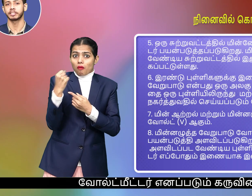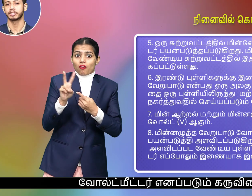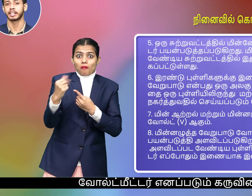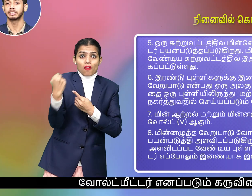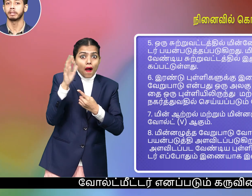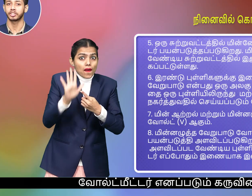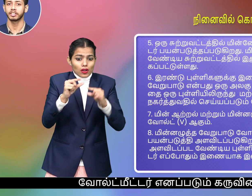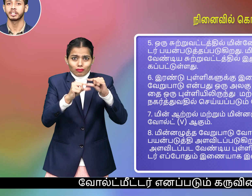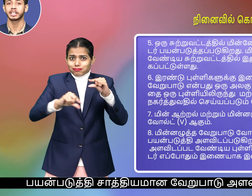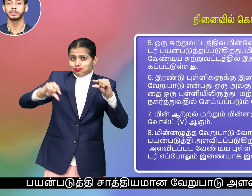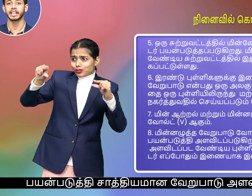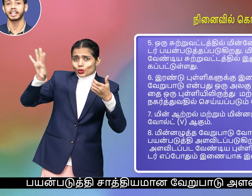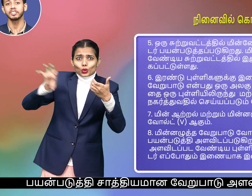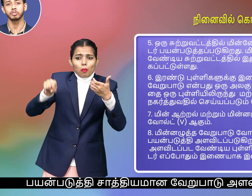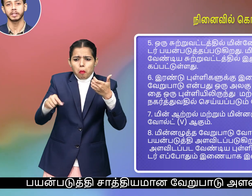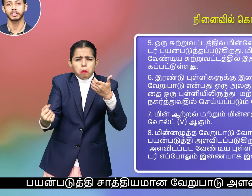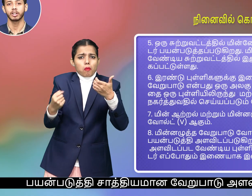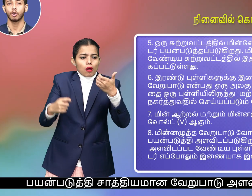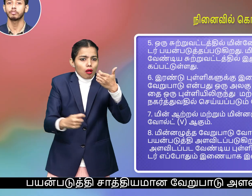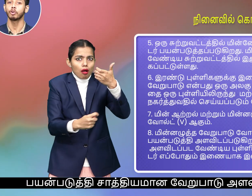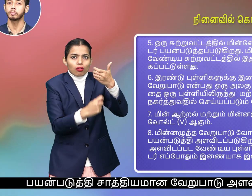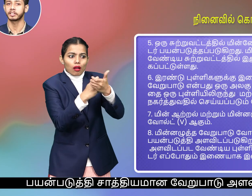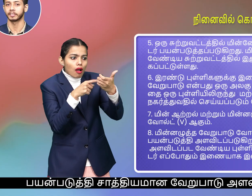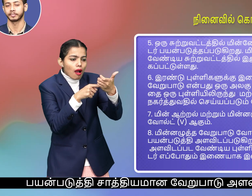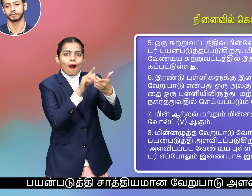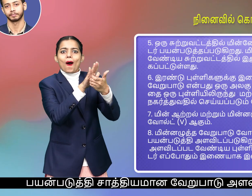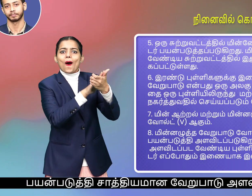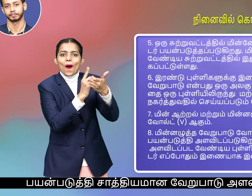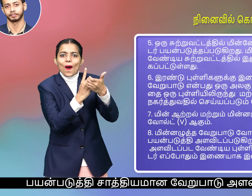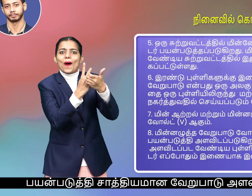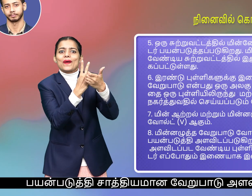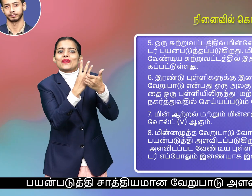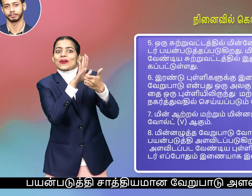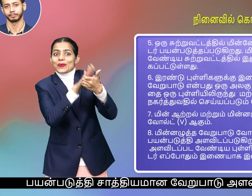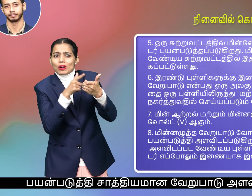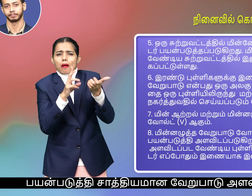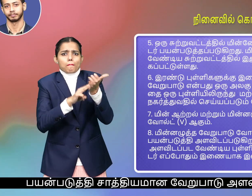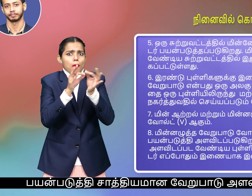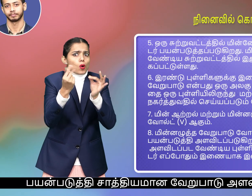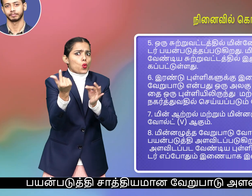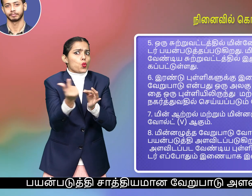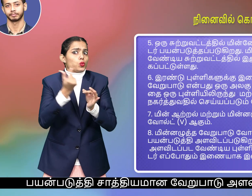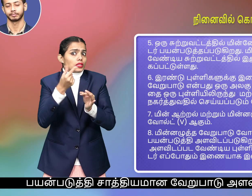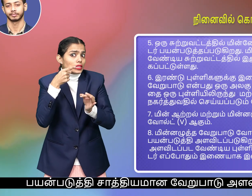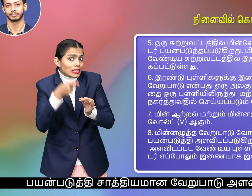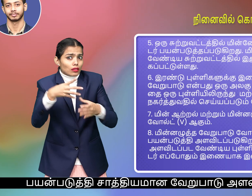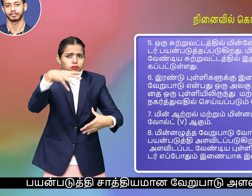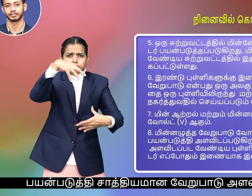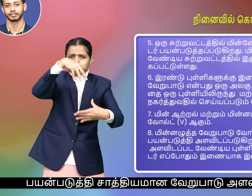வோல்ட்மீட்டர் எனப்படும் கருவியை பயன்படுத்தி மின் அழுத்த வேறுபாடு அளவிடப்படுகிறது.